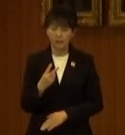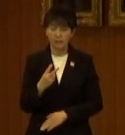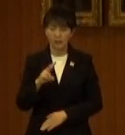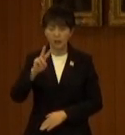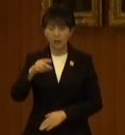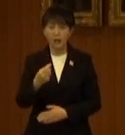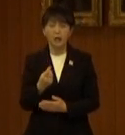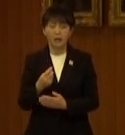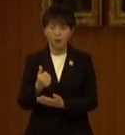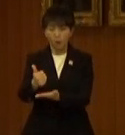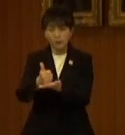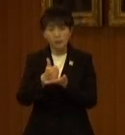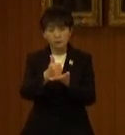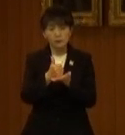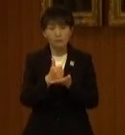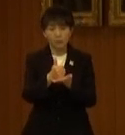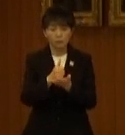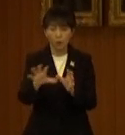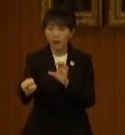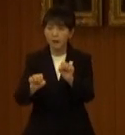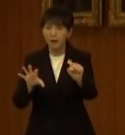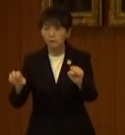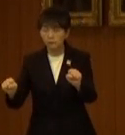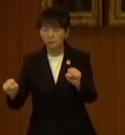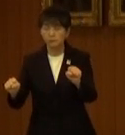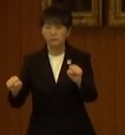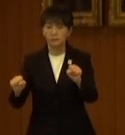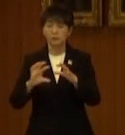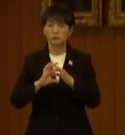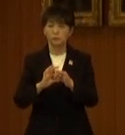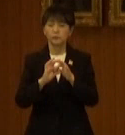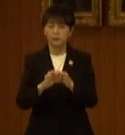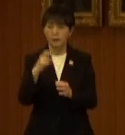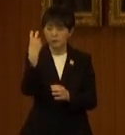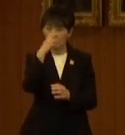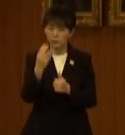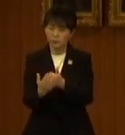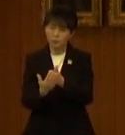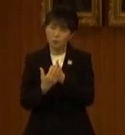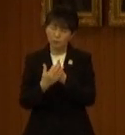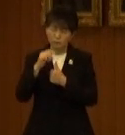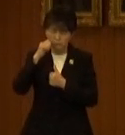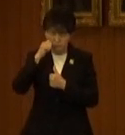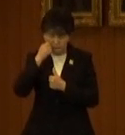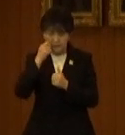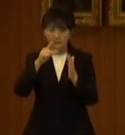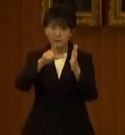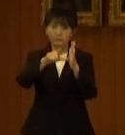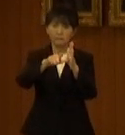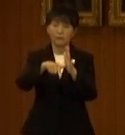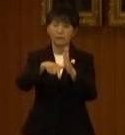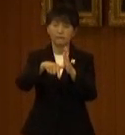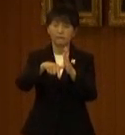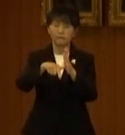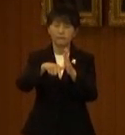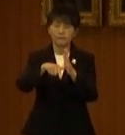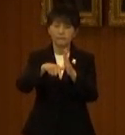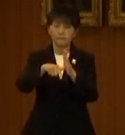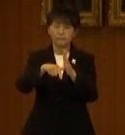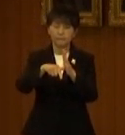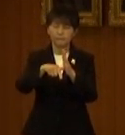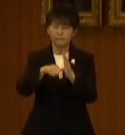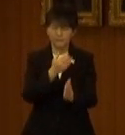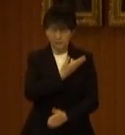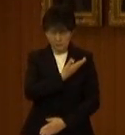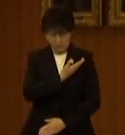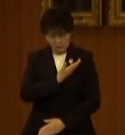把握などに関して、調査にご協力いただけない場合、こういった場合にはですね、や